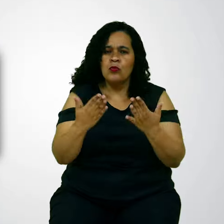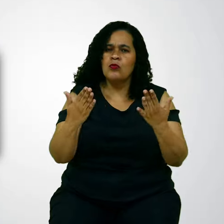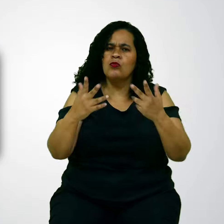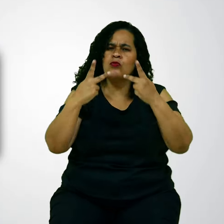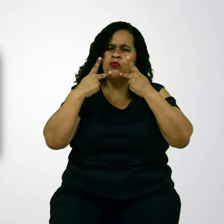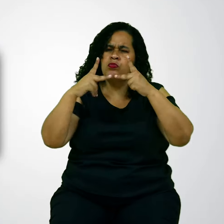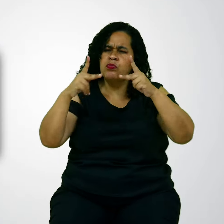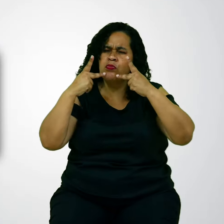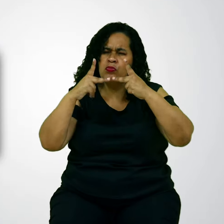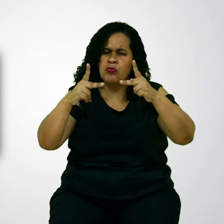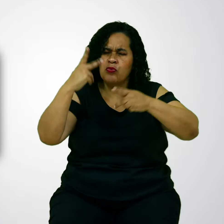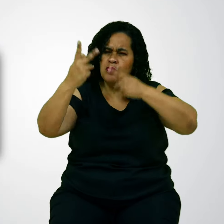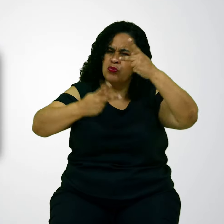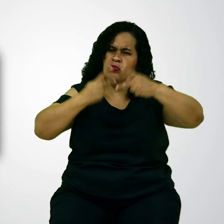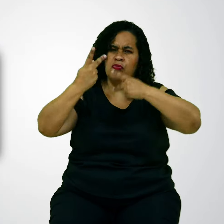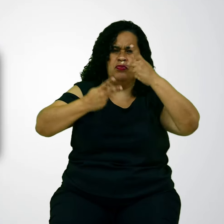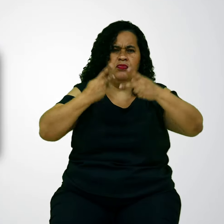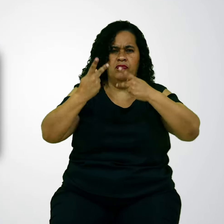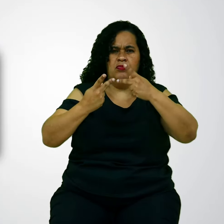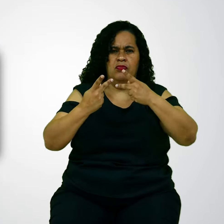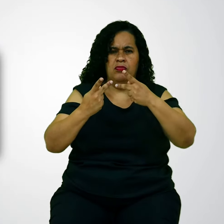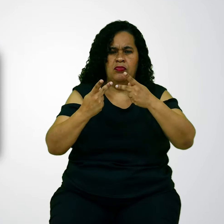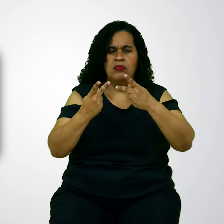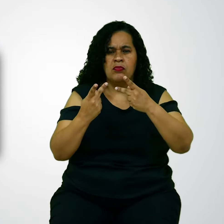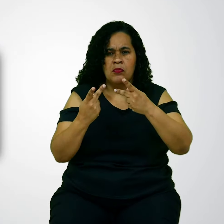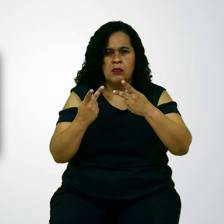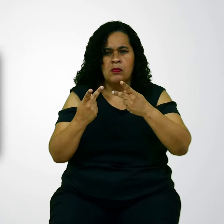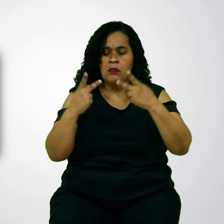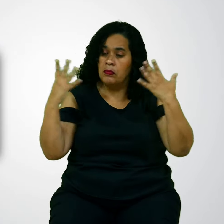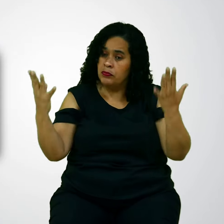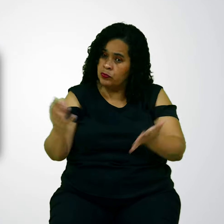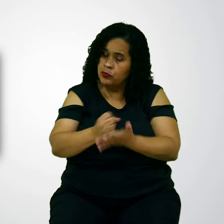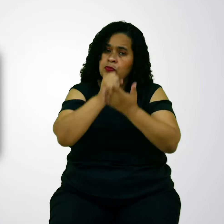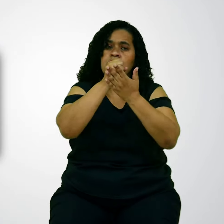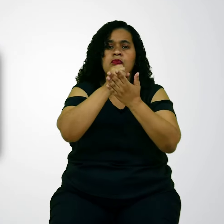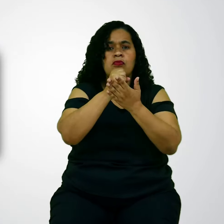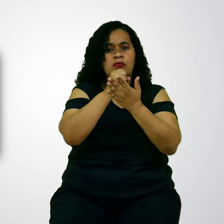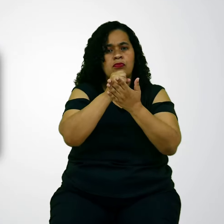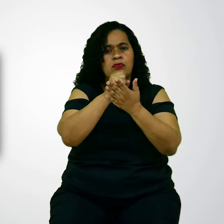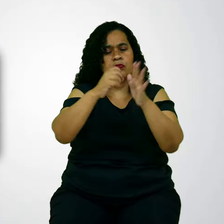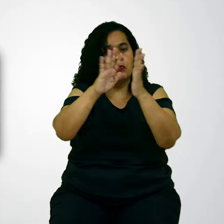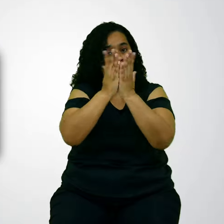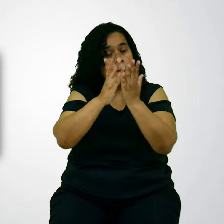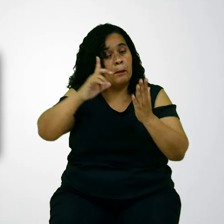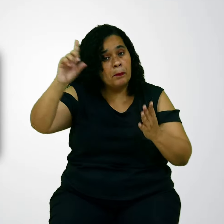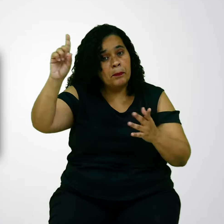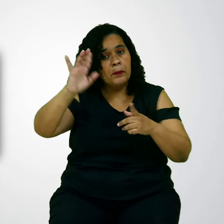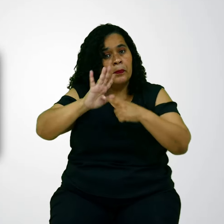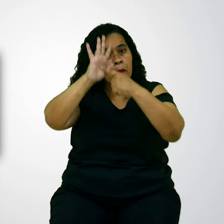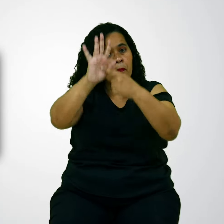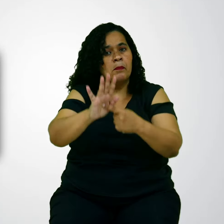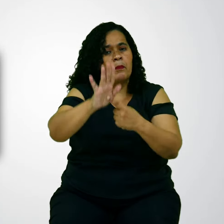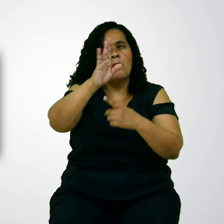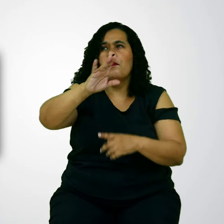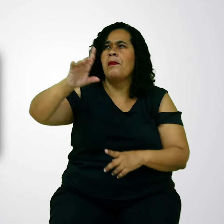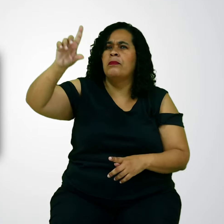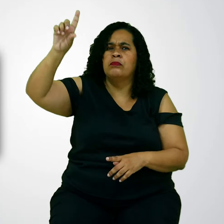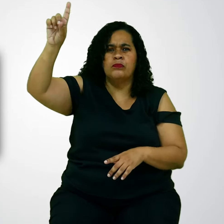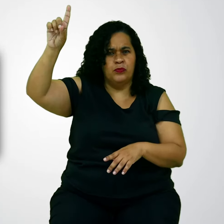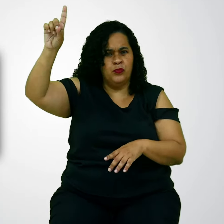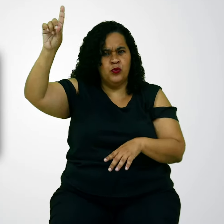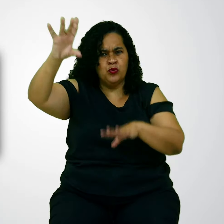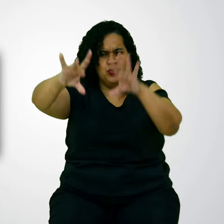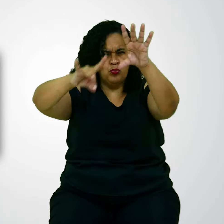salvo, né? Não tem problema nenhum, não tem pecado nenhum fazer apelo, mas na Bíblia é Deus quem atrai as pessoas, é Deus quem